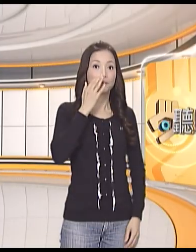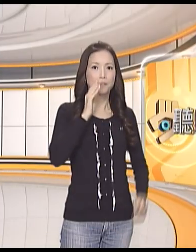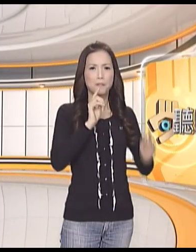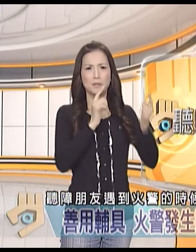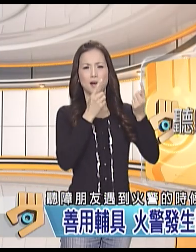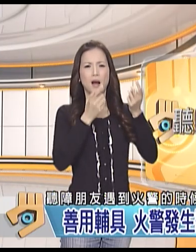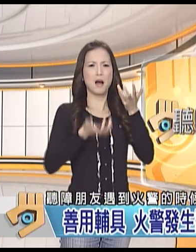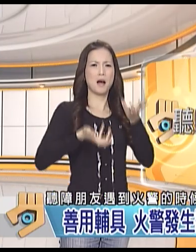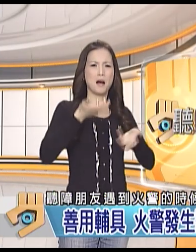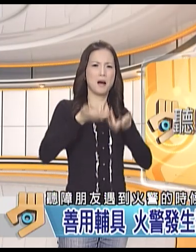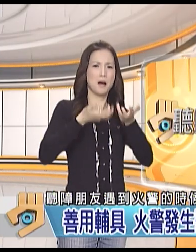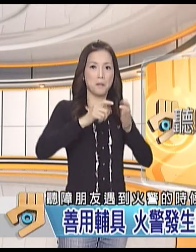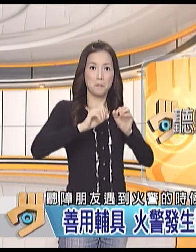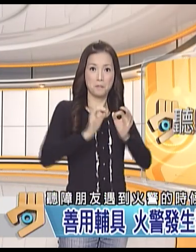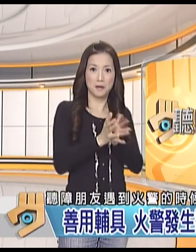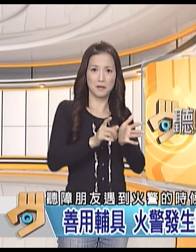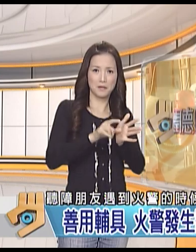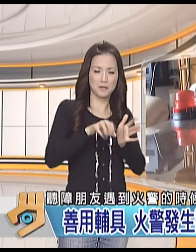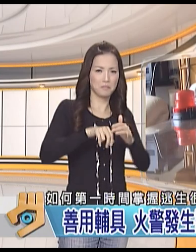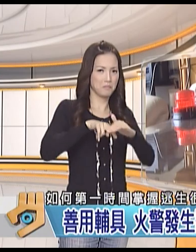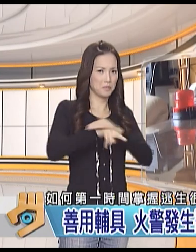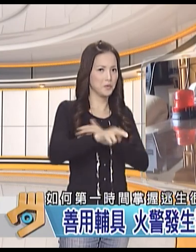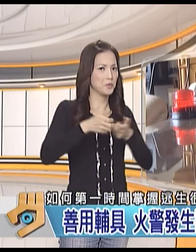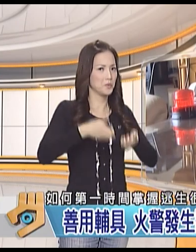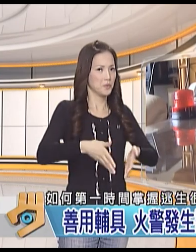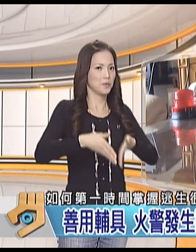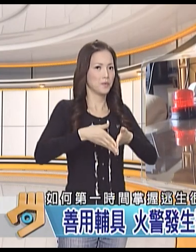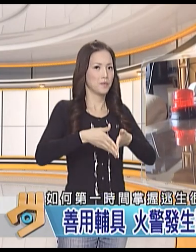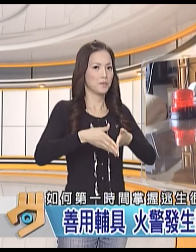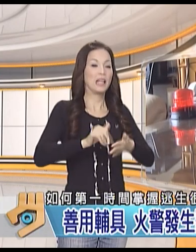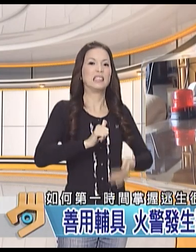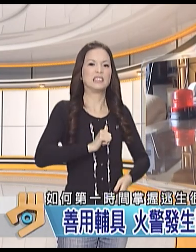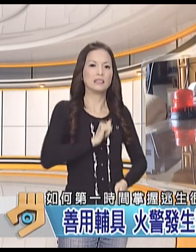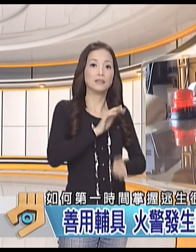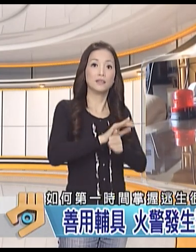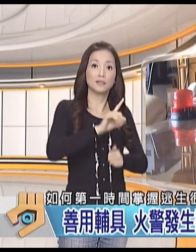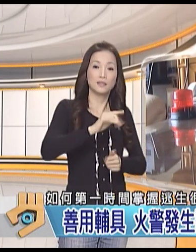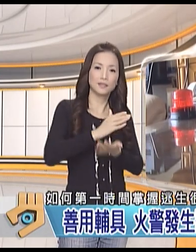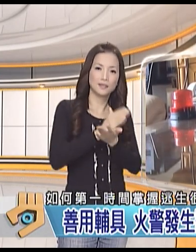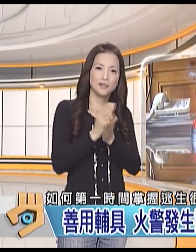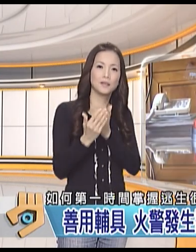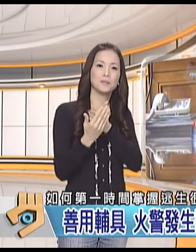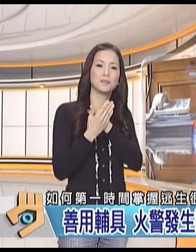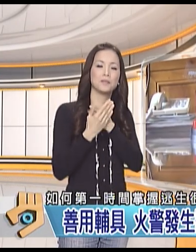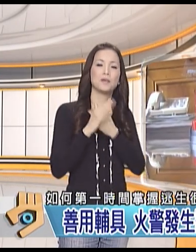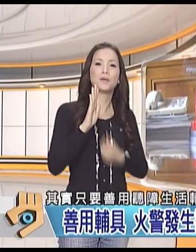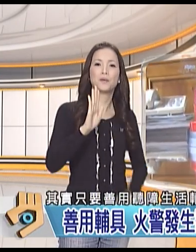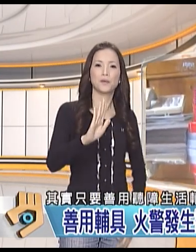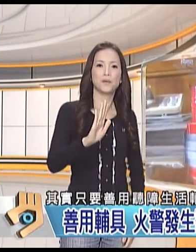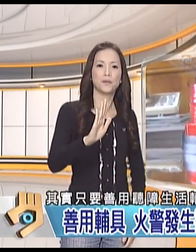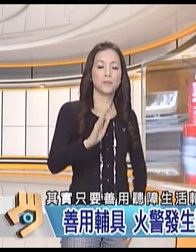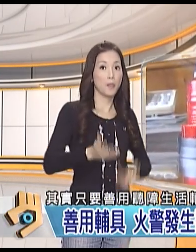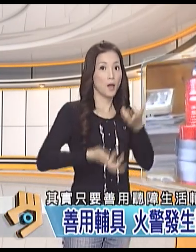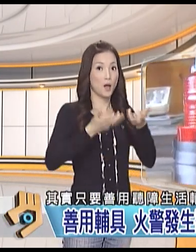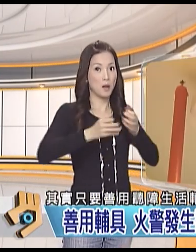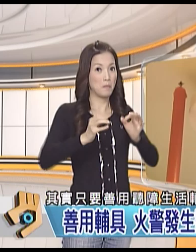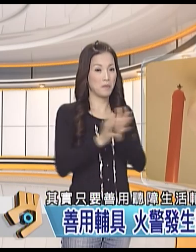听众朋友遇到火警的时候，如何在第一时间掌握逃生真的很重要。其实只要善用听障生活辅